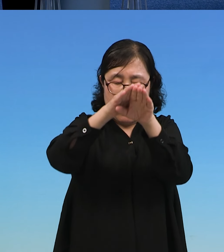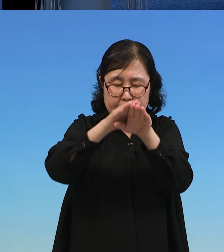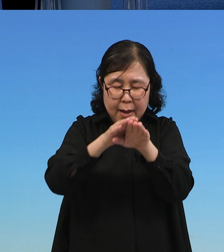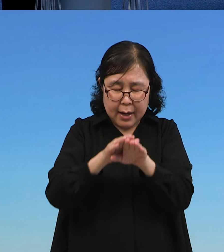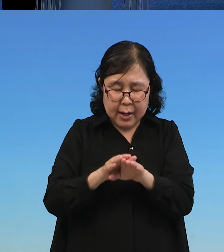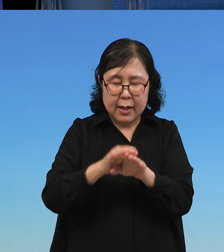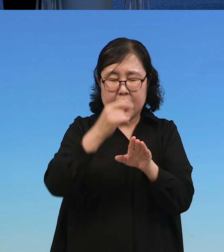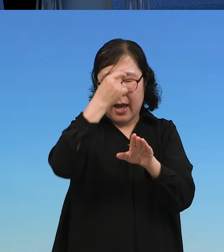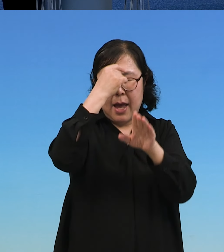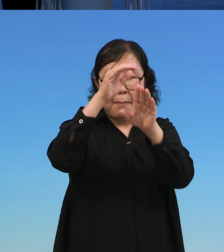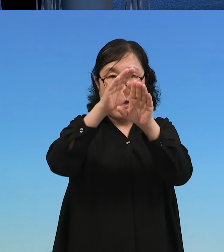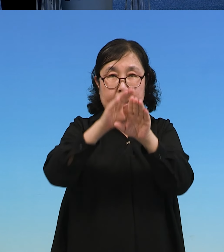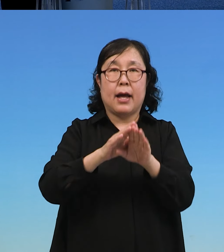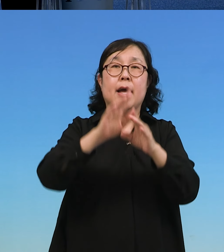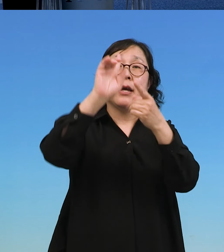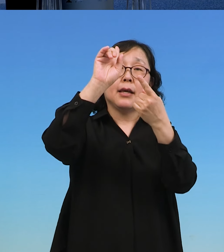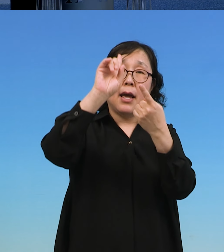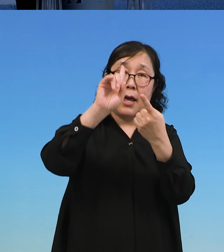예배를 예배되게